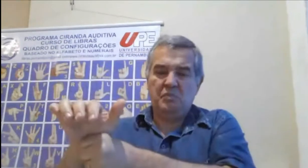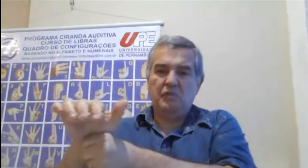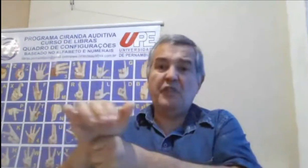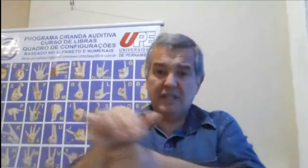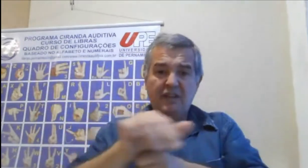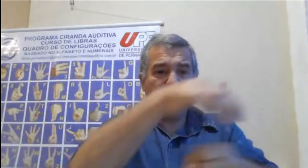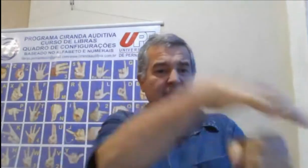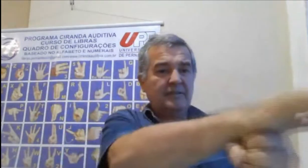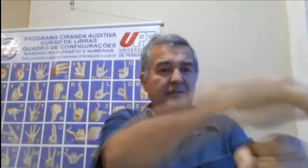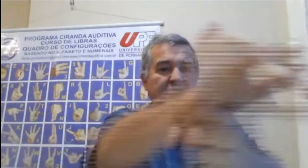Vou fazer devagar.